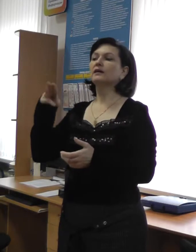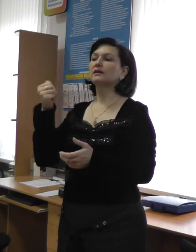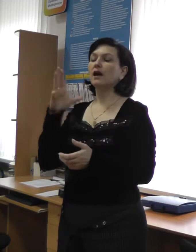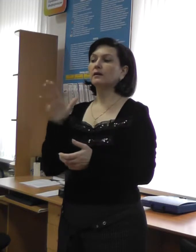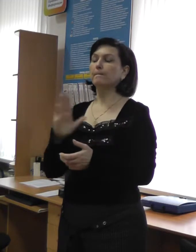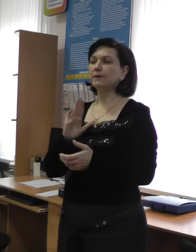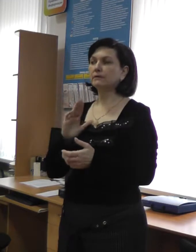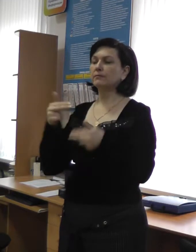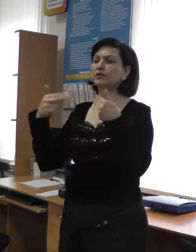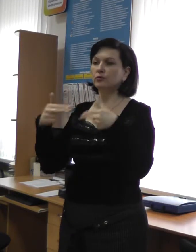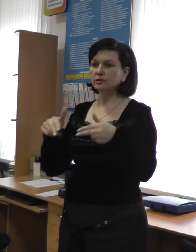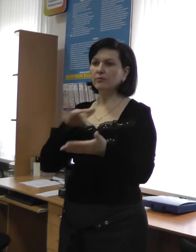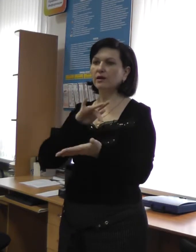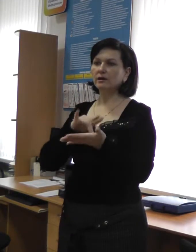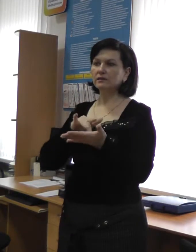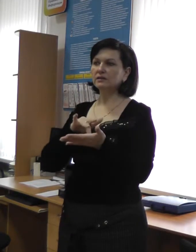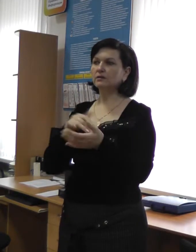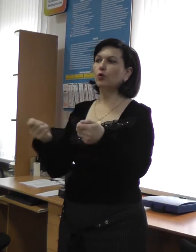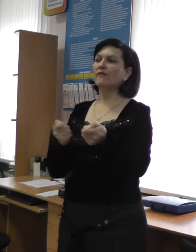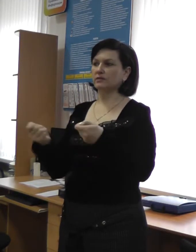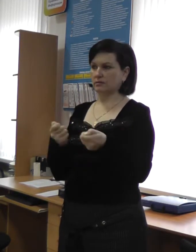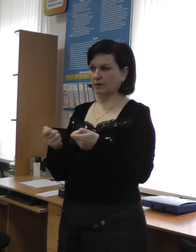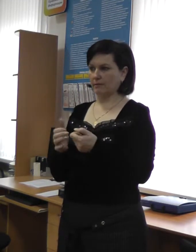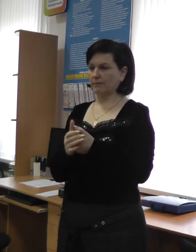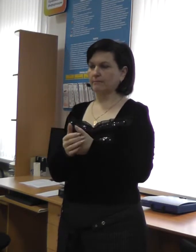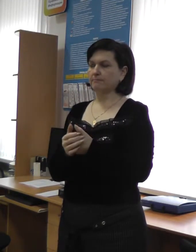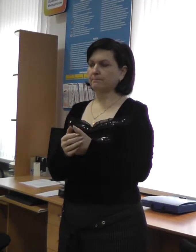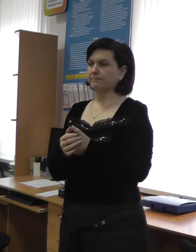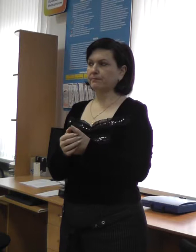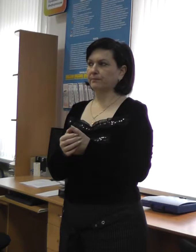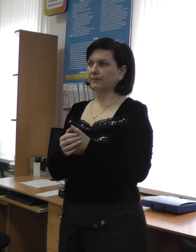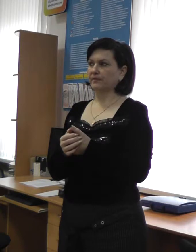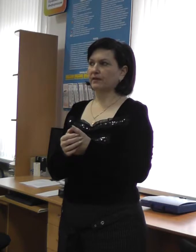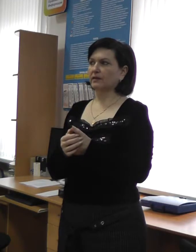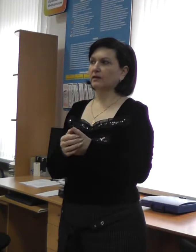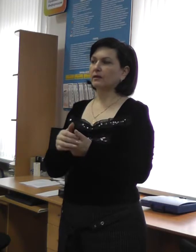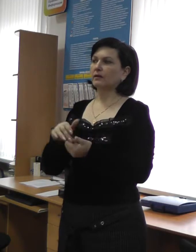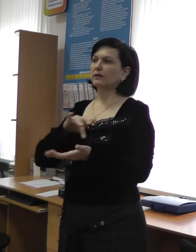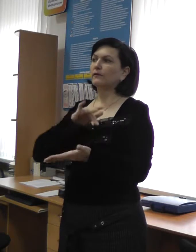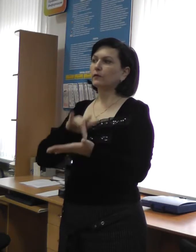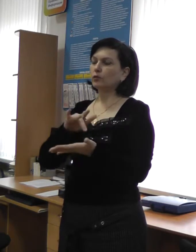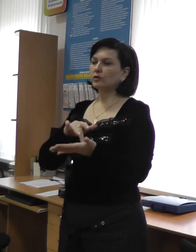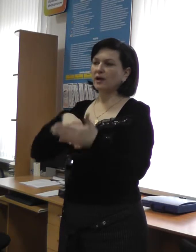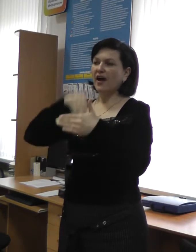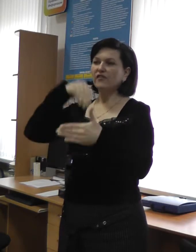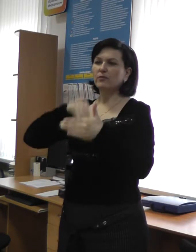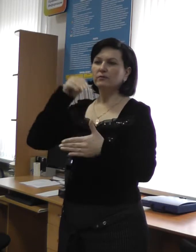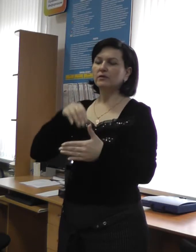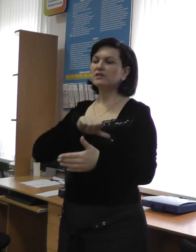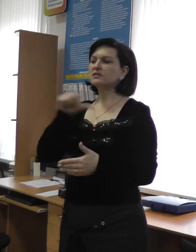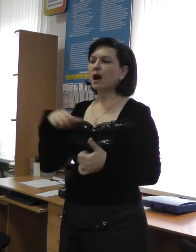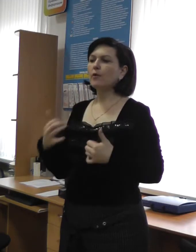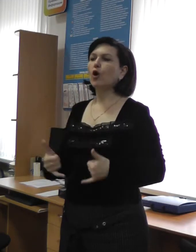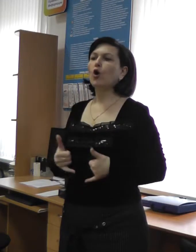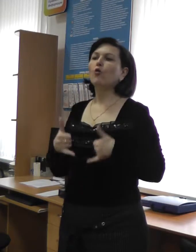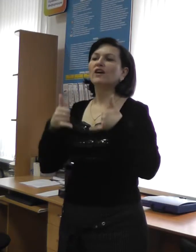был пятигорским городским головой. На эту должность горожане города избирали самых уважаемых